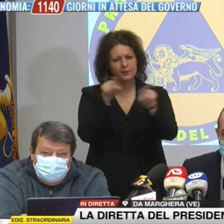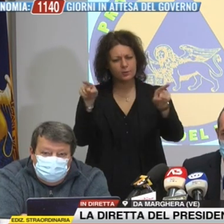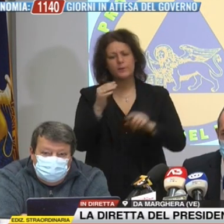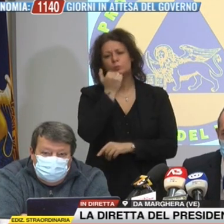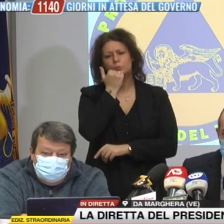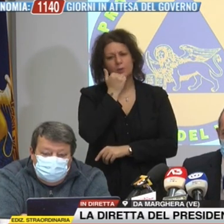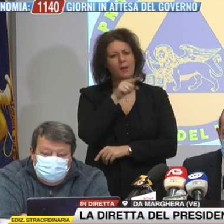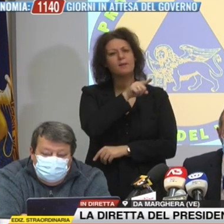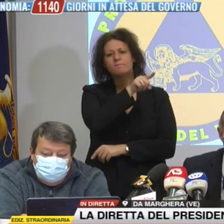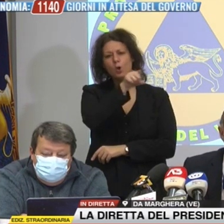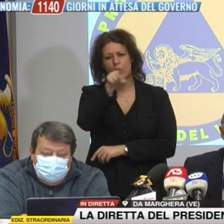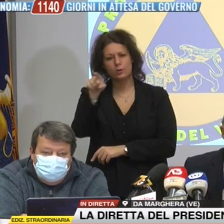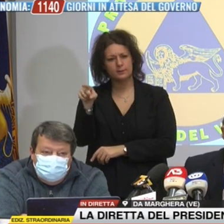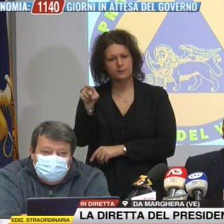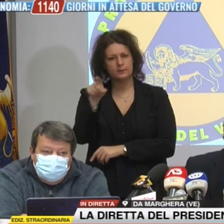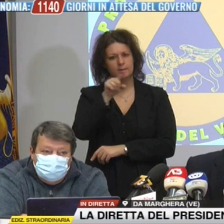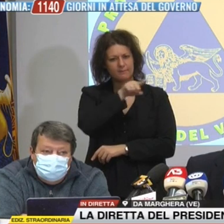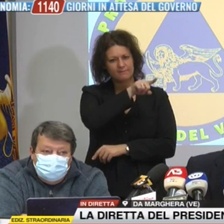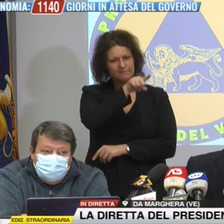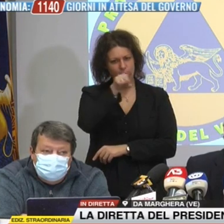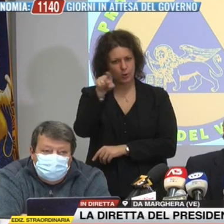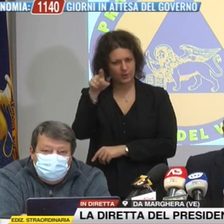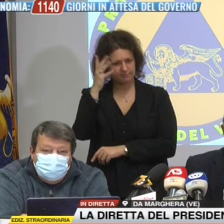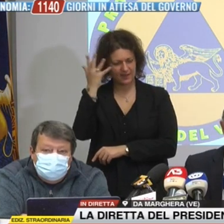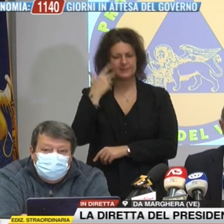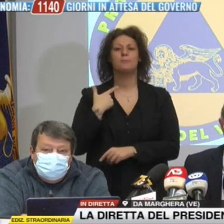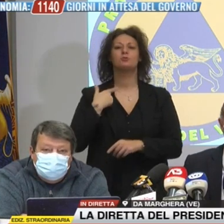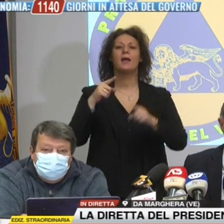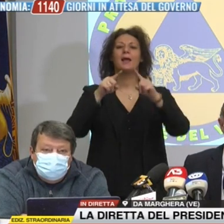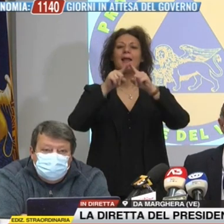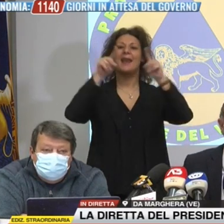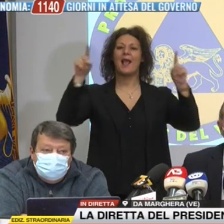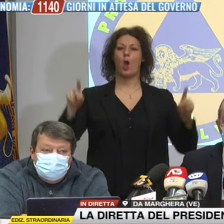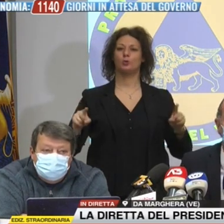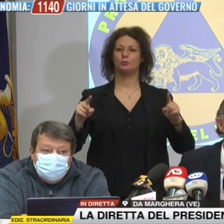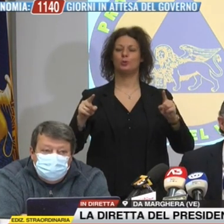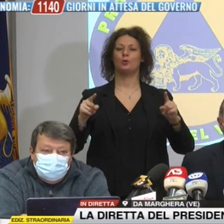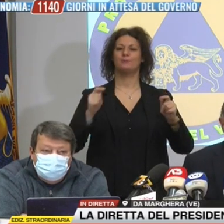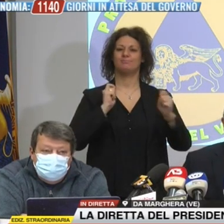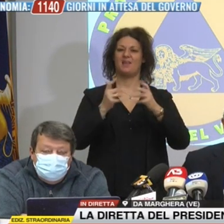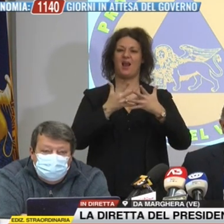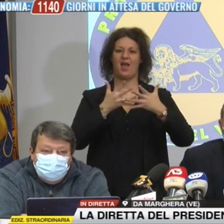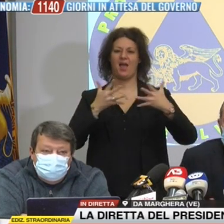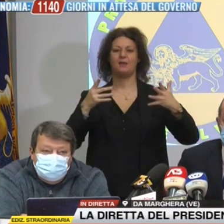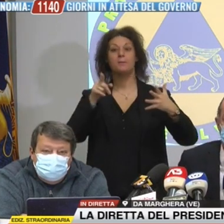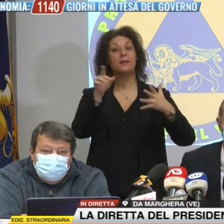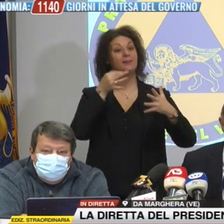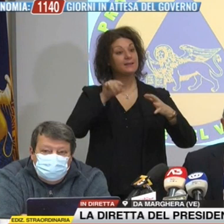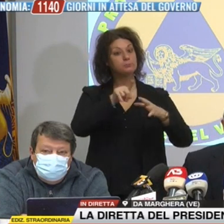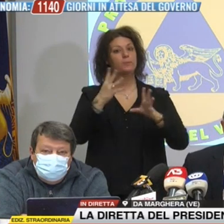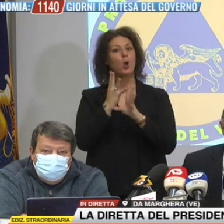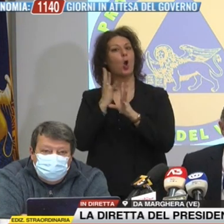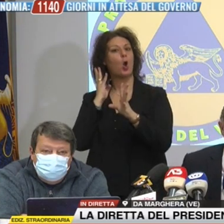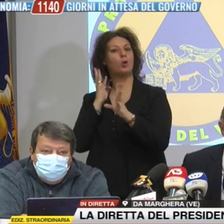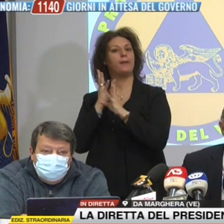coda per entrare in un grande magazzino, dite tutti di no. Allora c'è chi invece chi è disposto a farlo, che pensa che non sia un